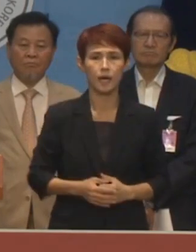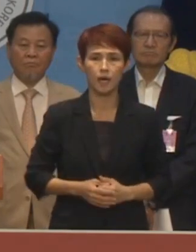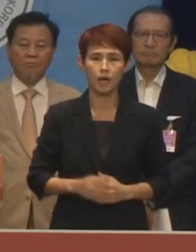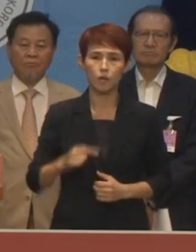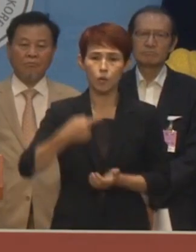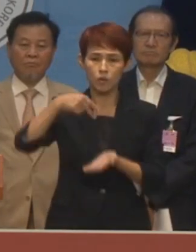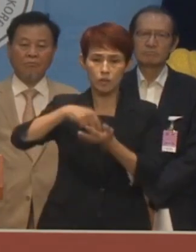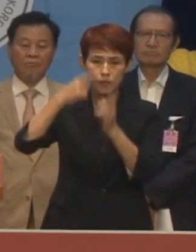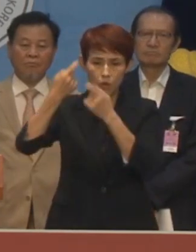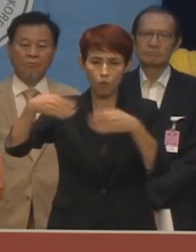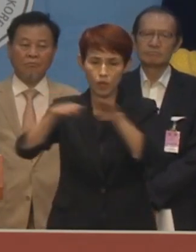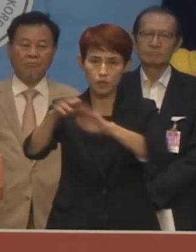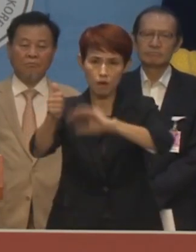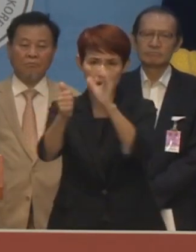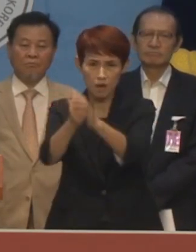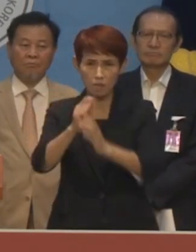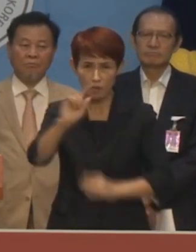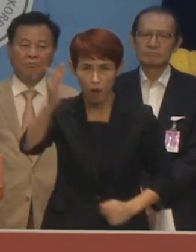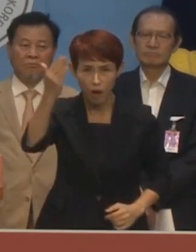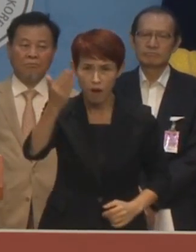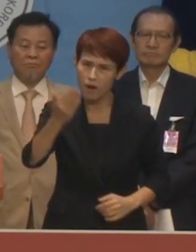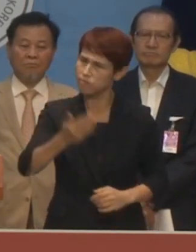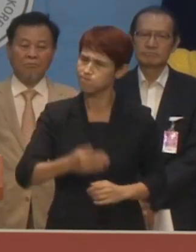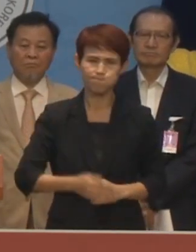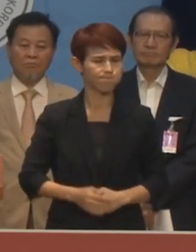어떻게 독립기념관장으로 임명합니까?